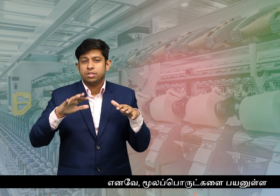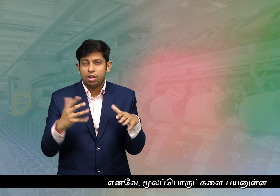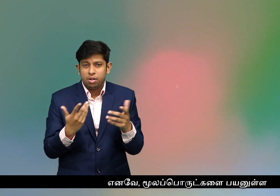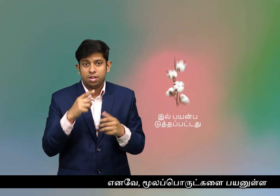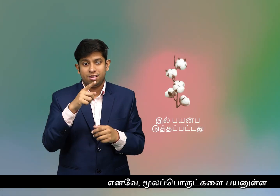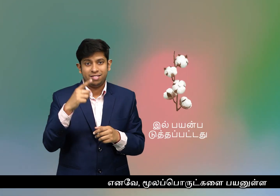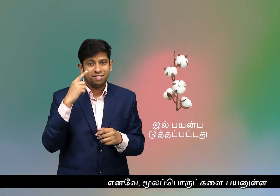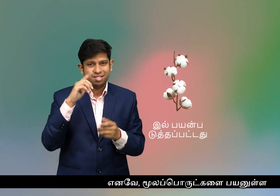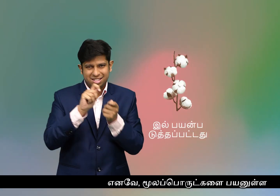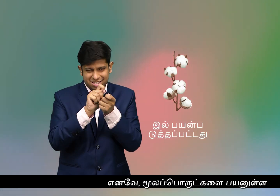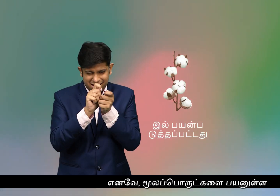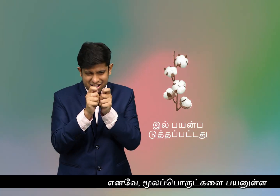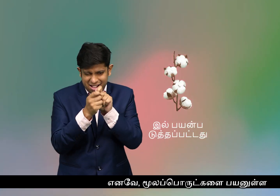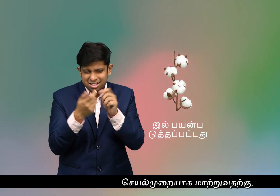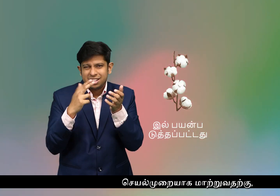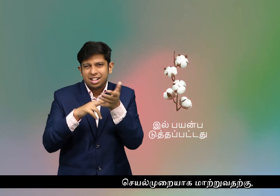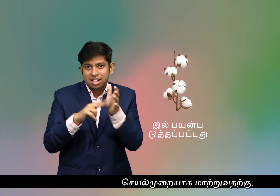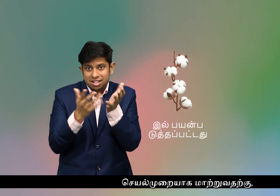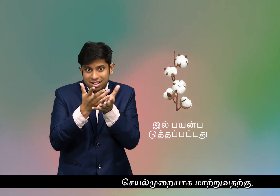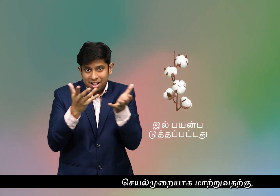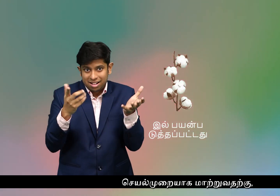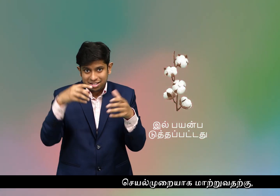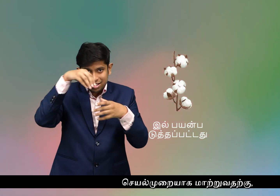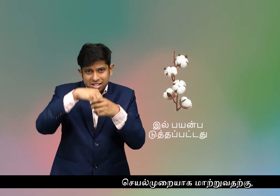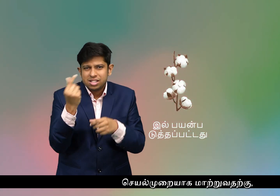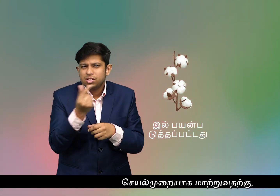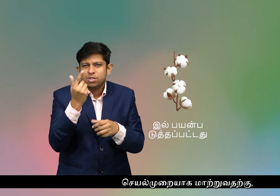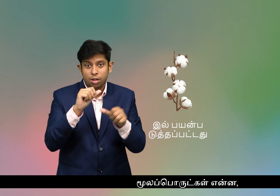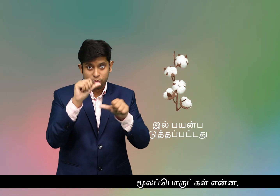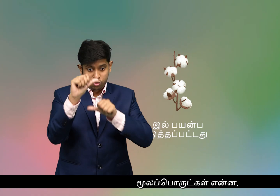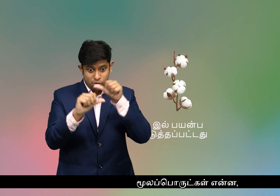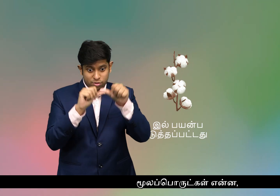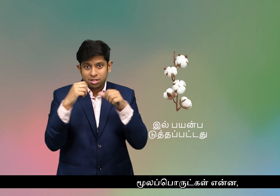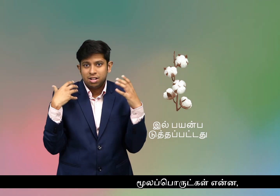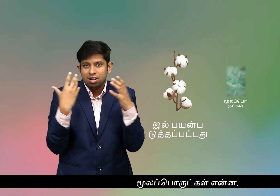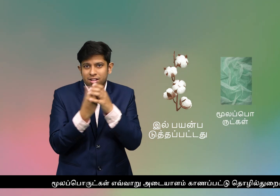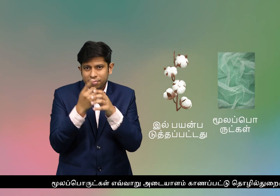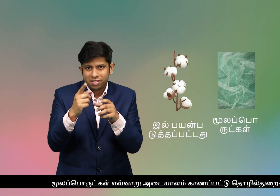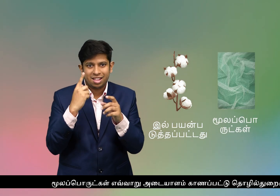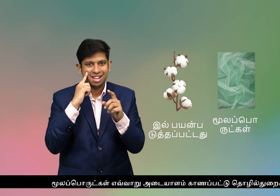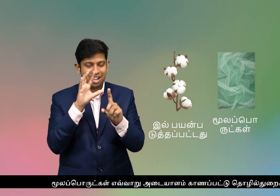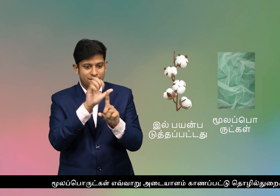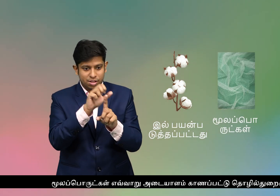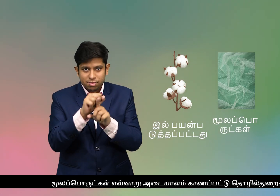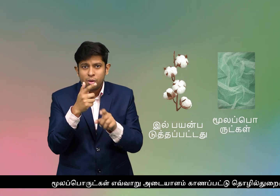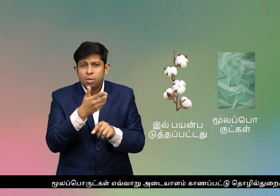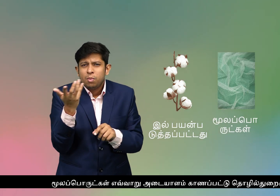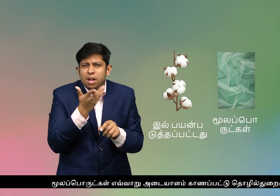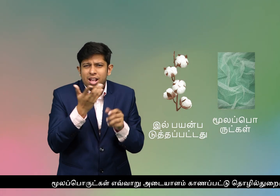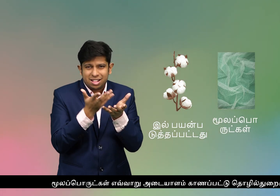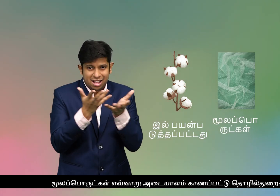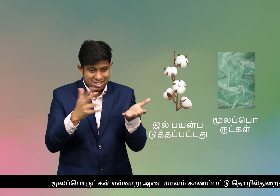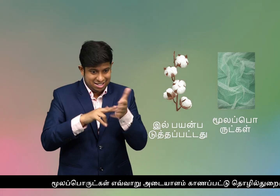எனவே மூலப்பொருட்களை பயனுள்ள செயல்முறையாக மாற்றுவதற்கு மூலப்பொருட்கள் என்ன, மூலப்பொருட்கள்